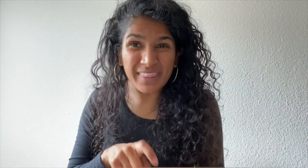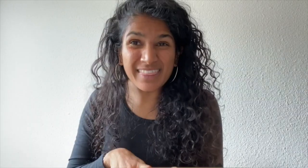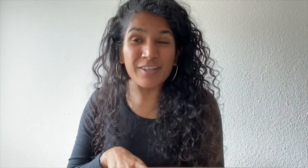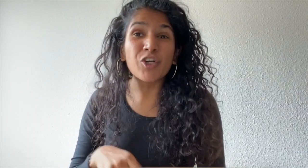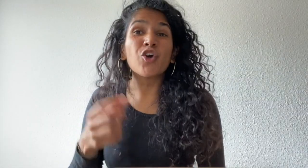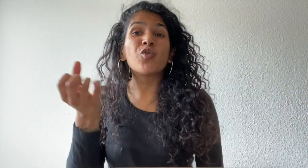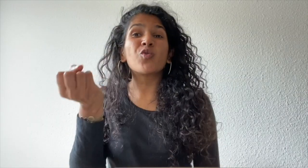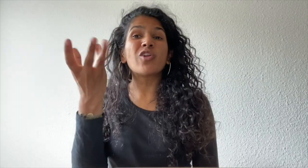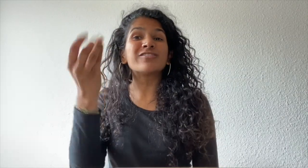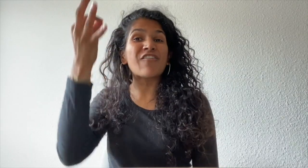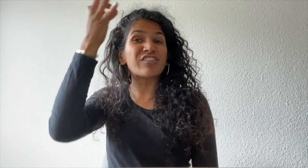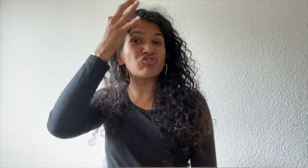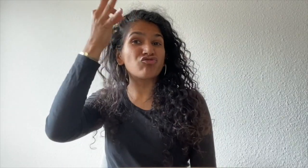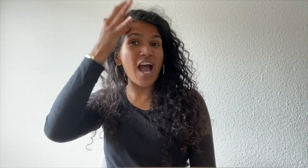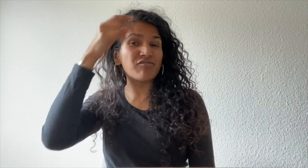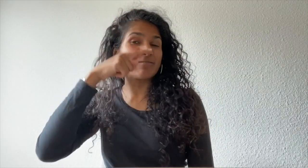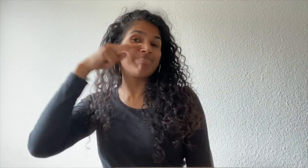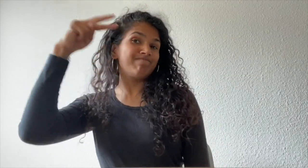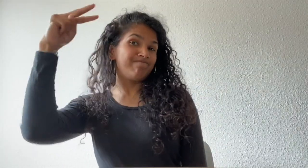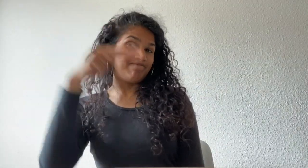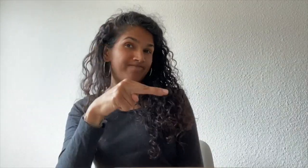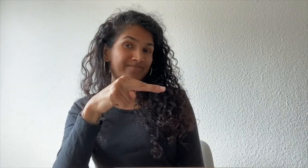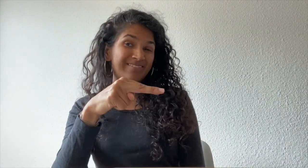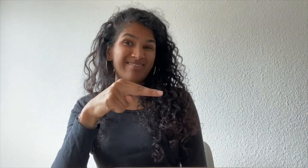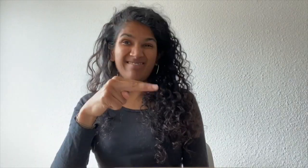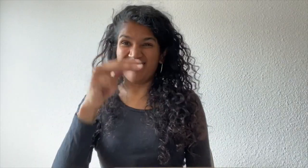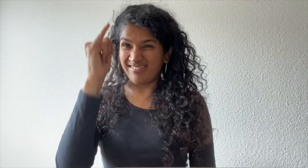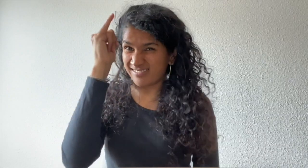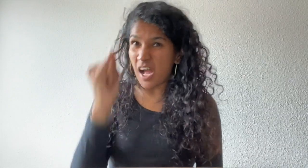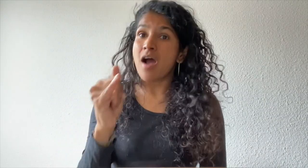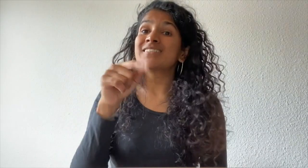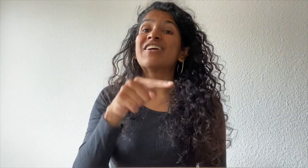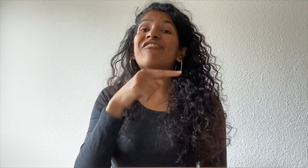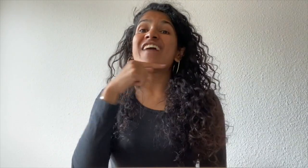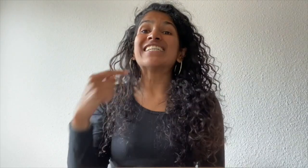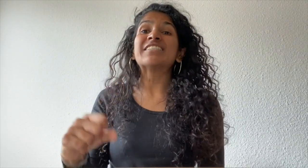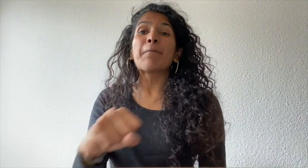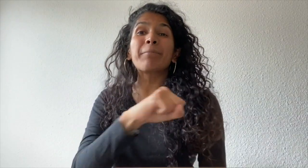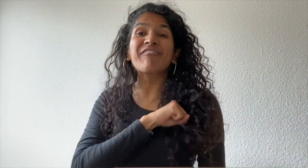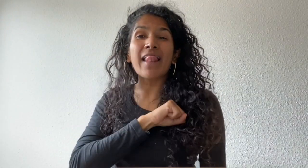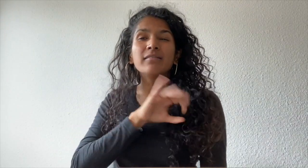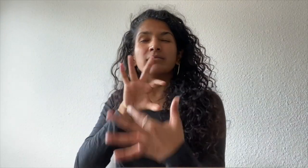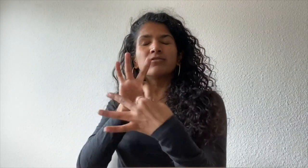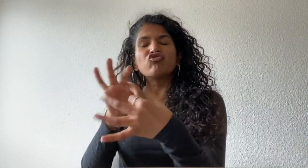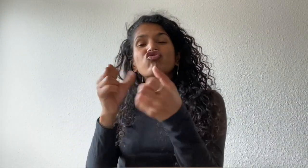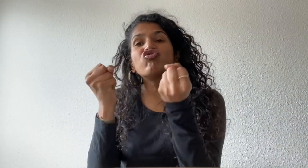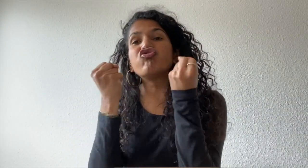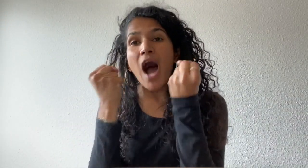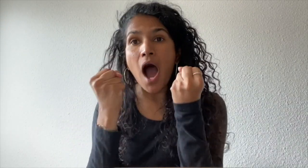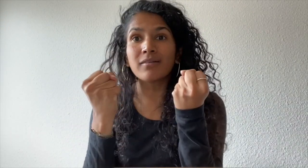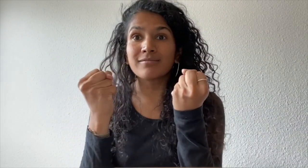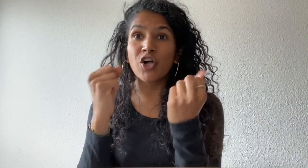Nein, eben nicht. Das ist ein völlig fehlgeleiteter, sehr problematischer Gedanke.